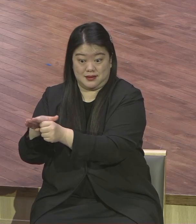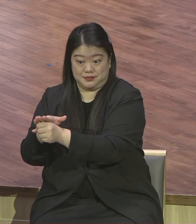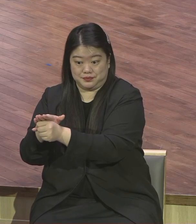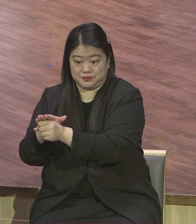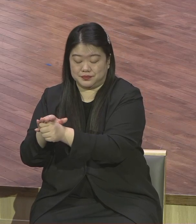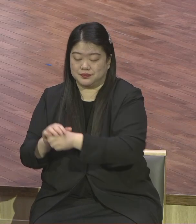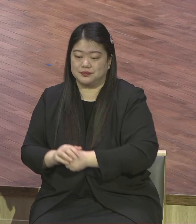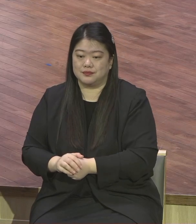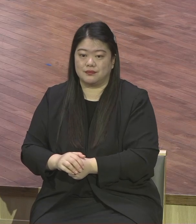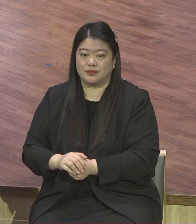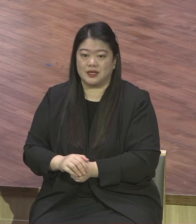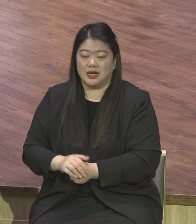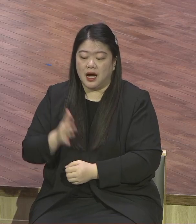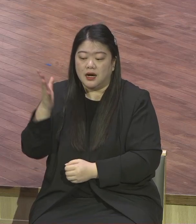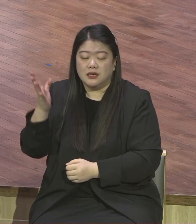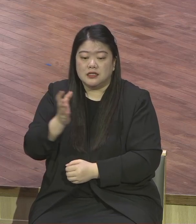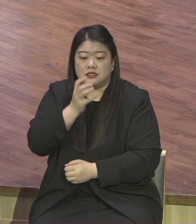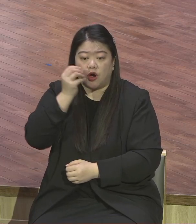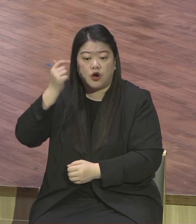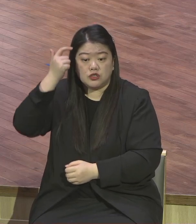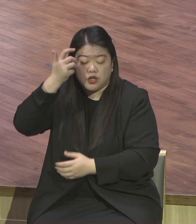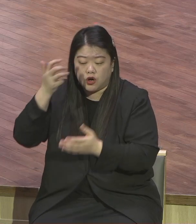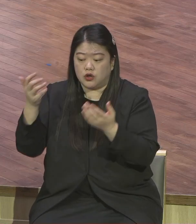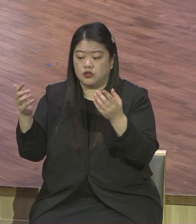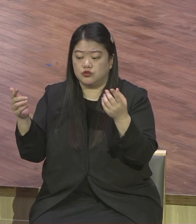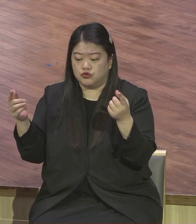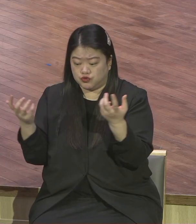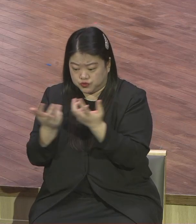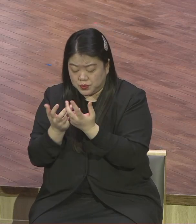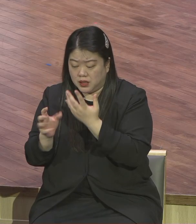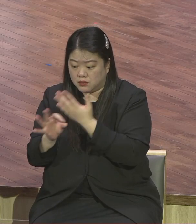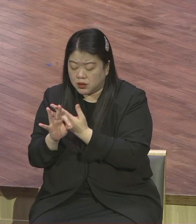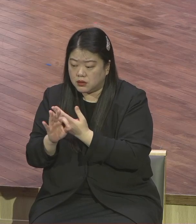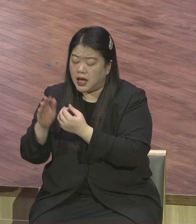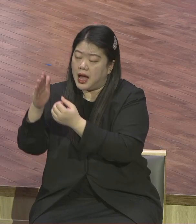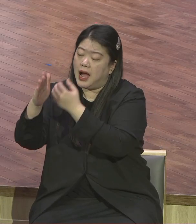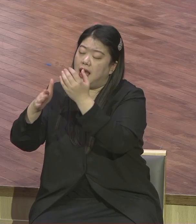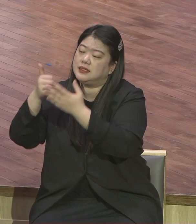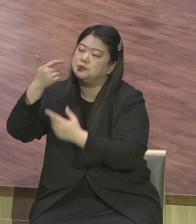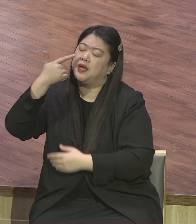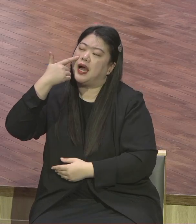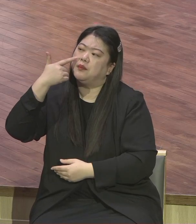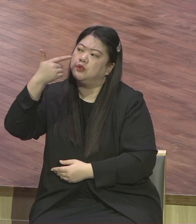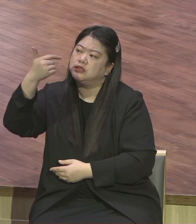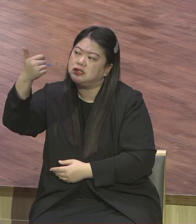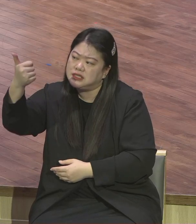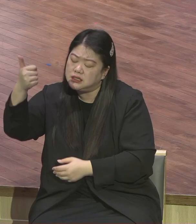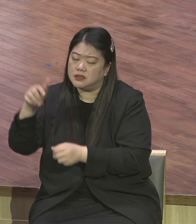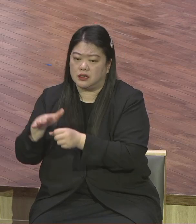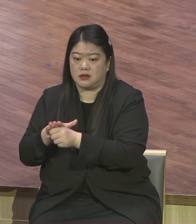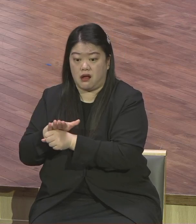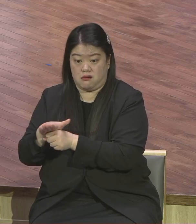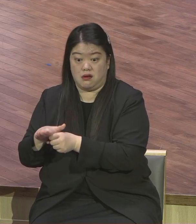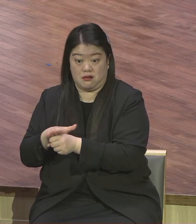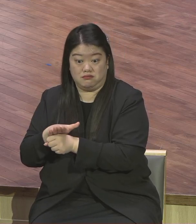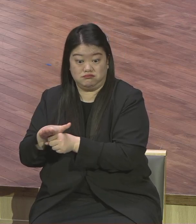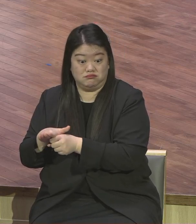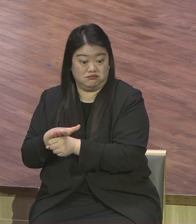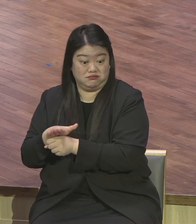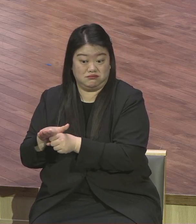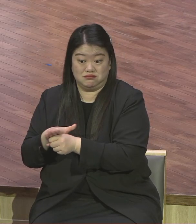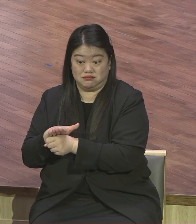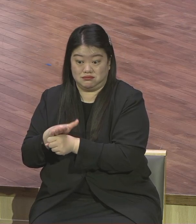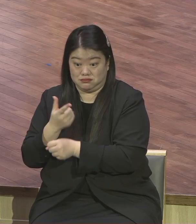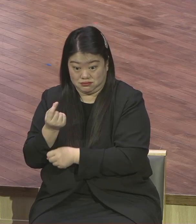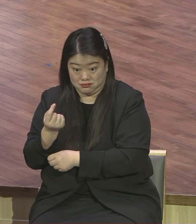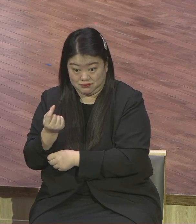돼요. 아빠 아버지라 부르짖느니라. 아빠 아빠 그래요. 하나님을 사랑하게 돼 있어요.